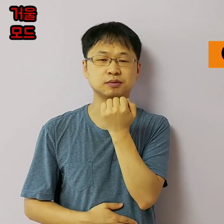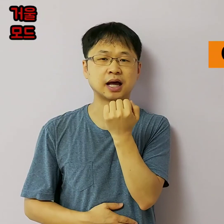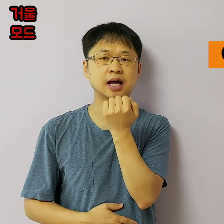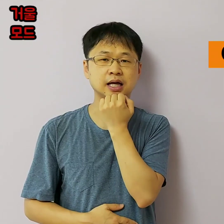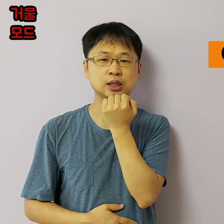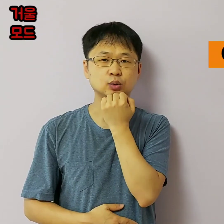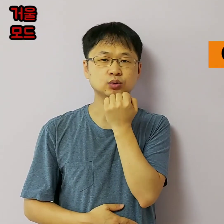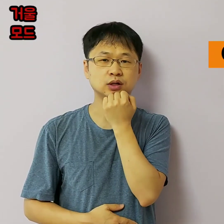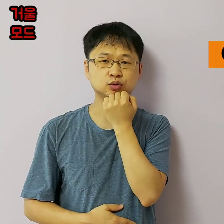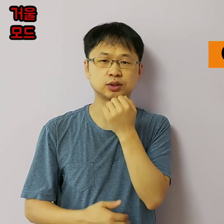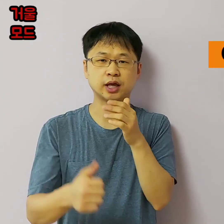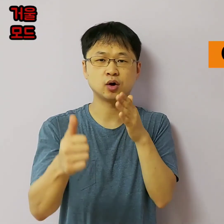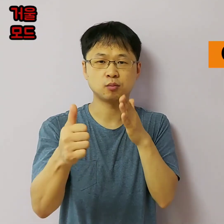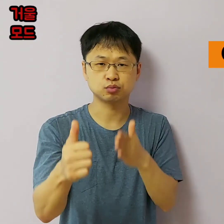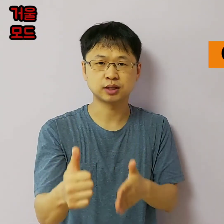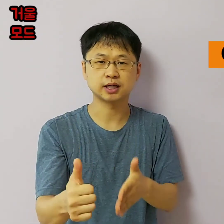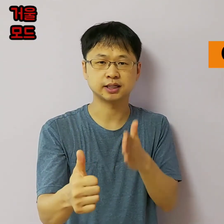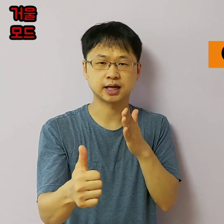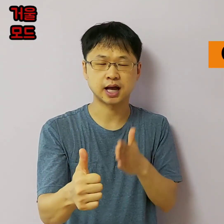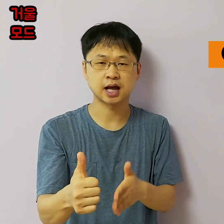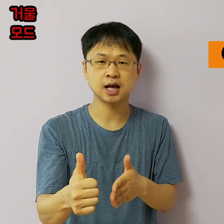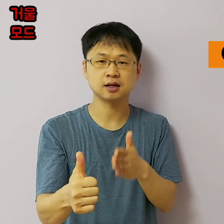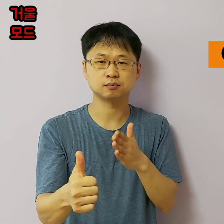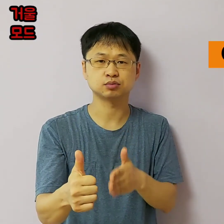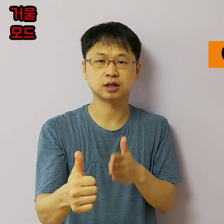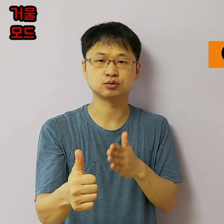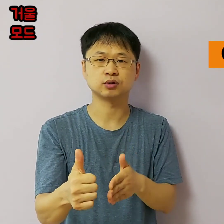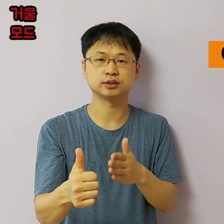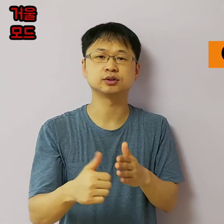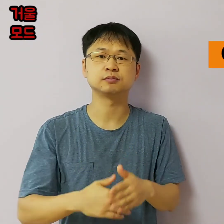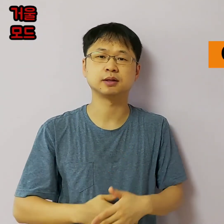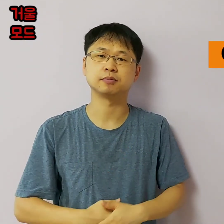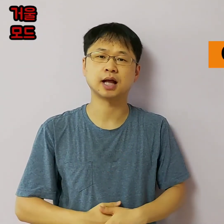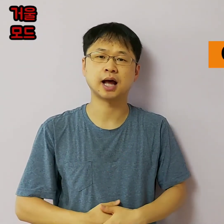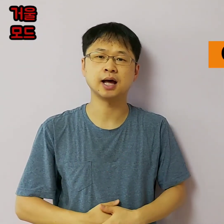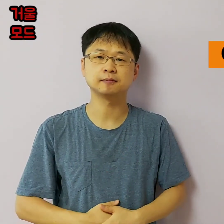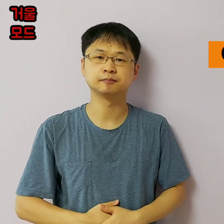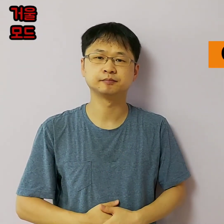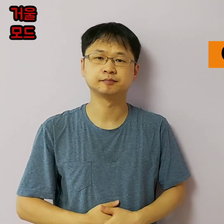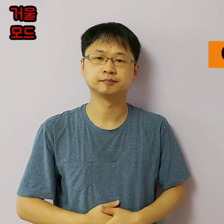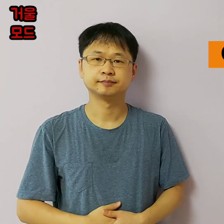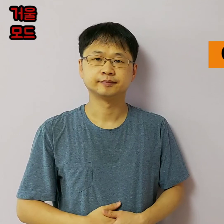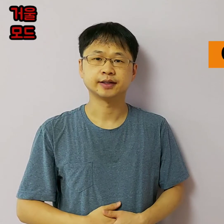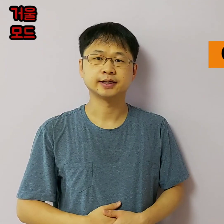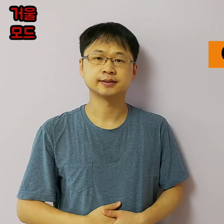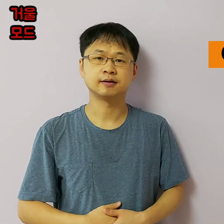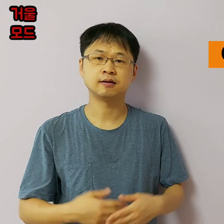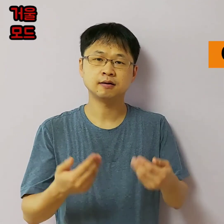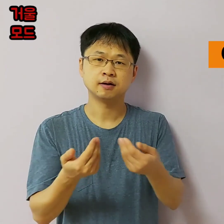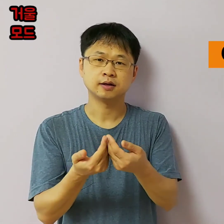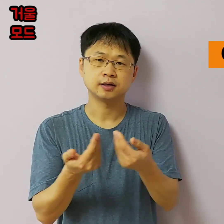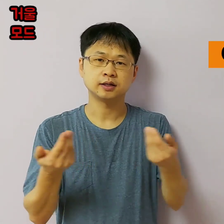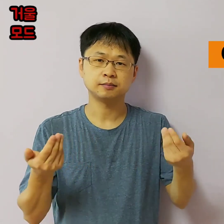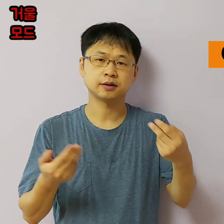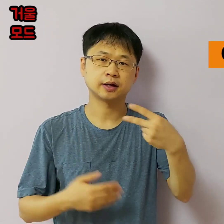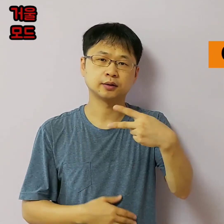수어입니다. 웃어주세요. 부탁이니까 부탁 수어 해주시면 됩니다. 네, 그래서